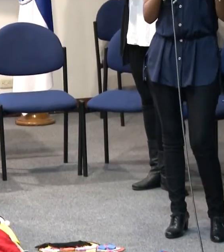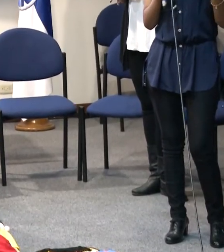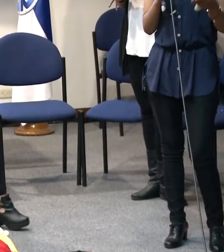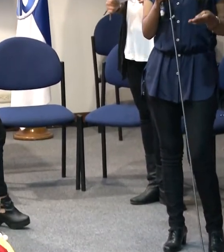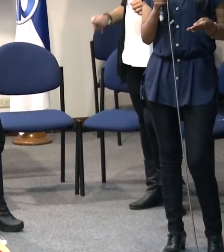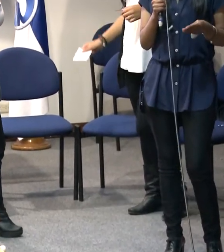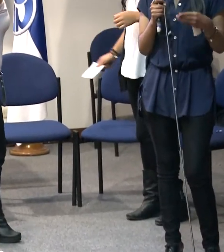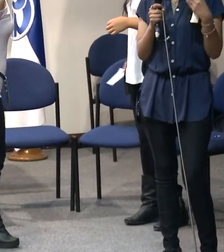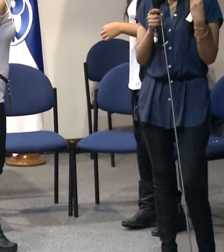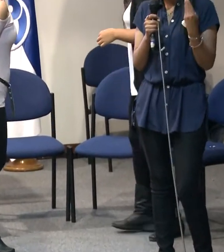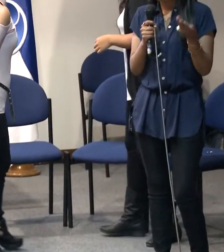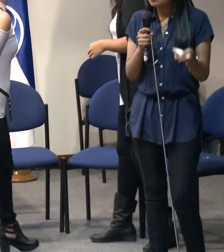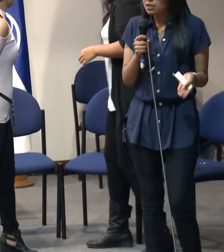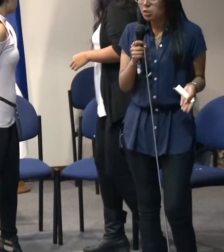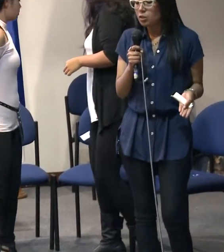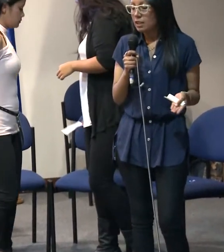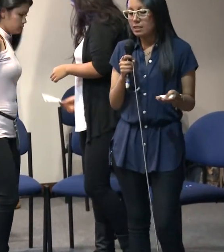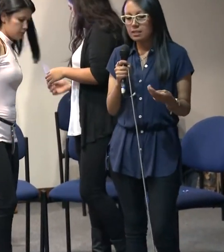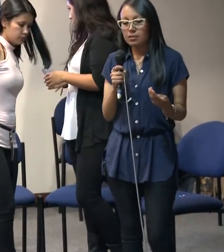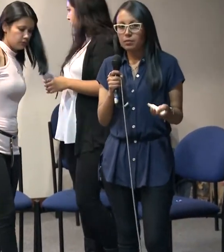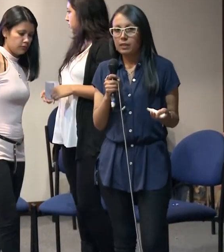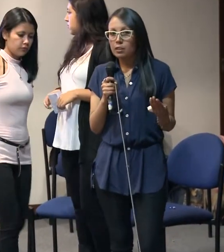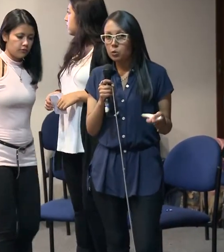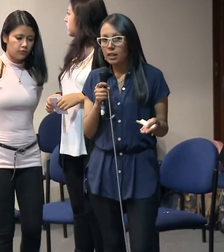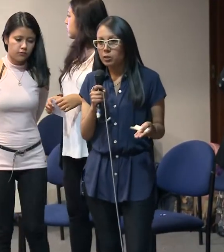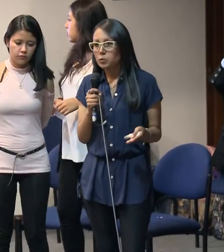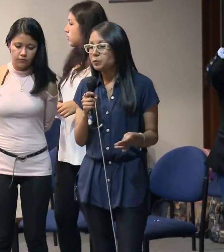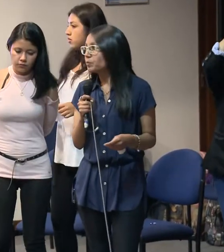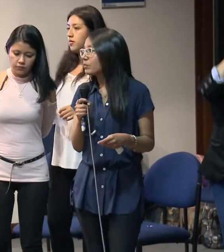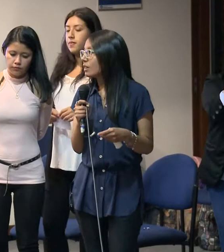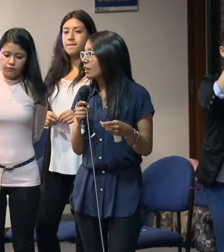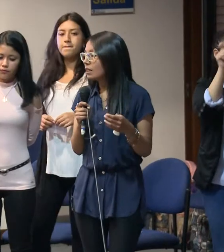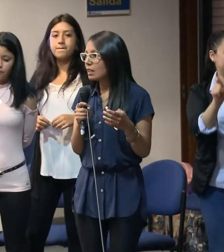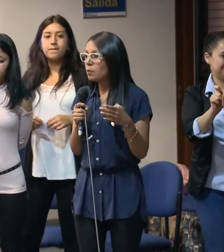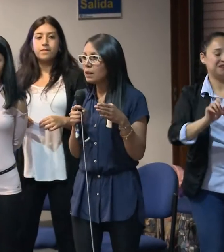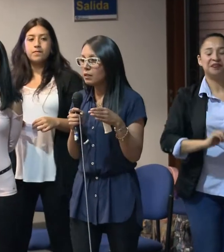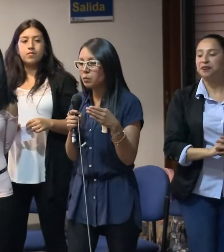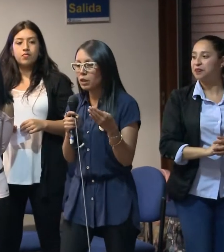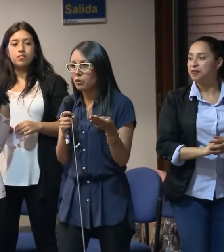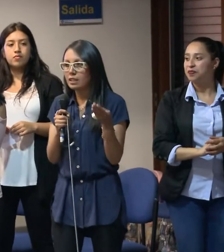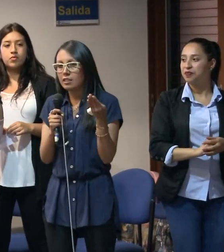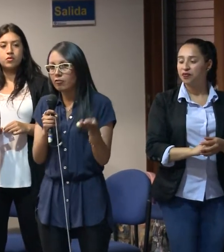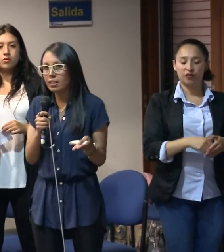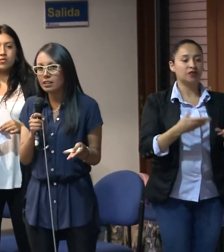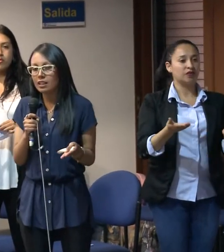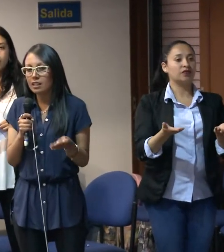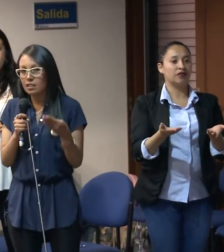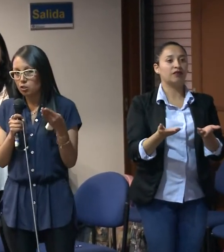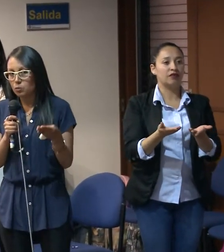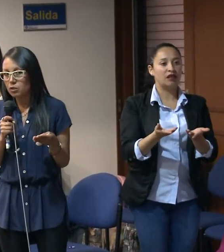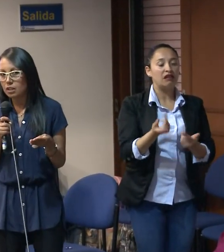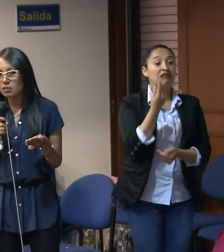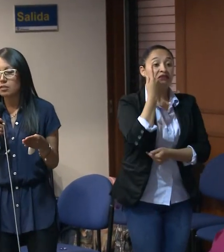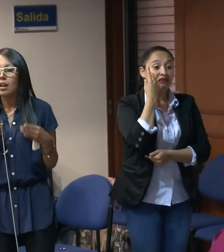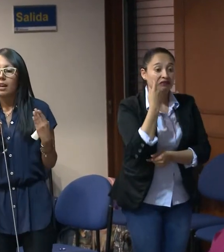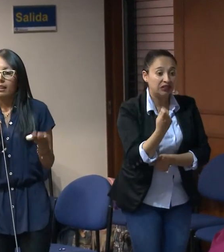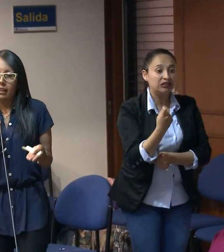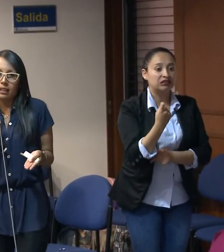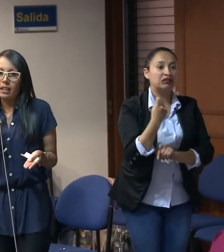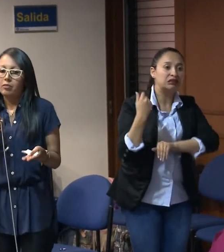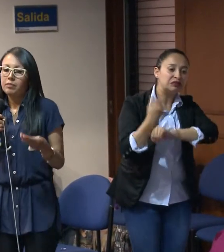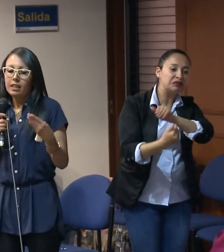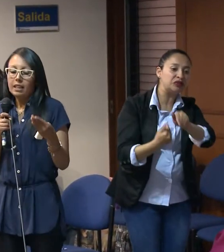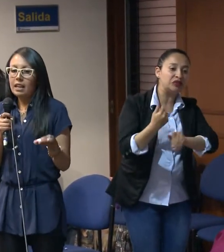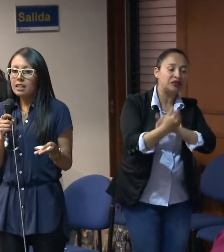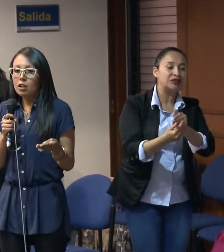contribuir en el desarrollo de las dimensiones del sujeto. También, bueno, esta falta de dichos procesos,